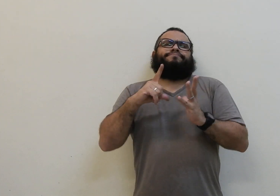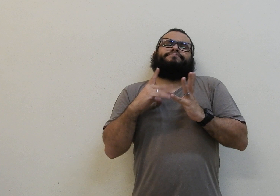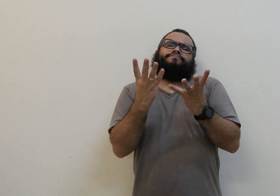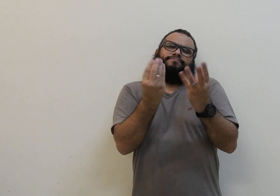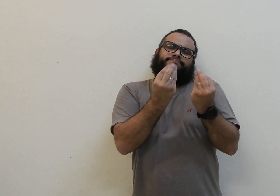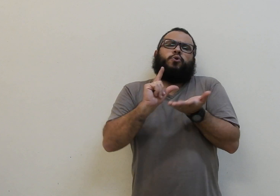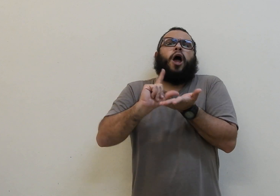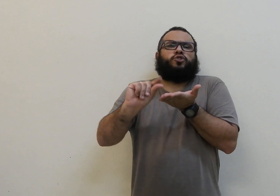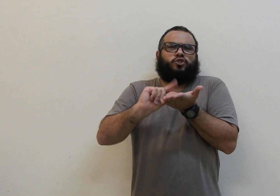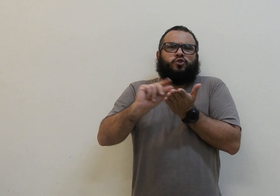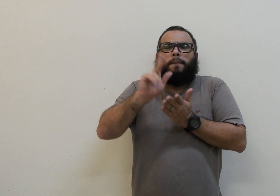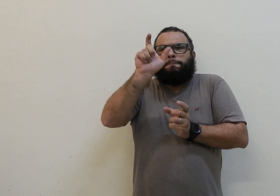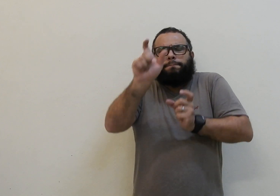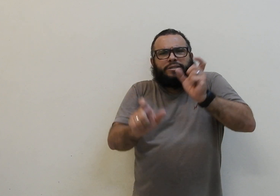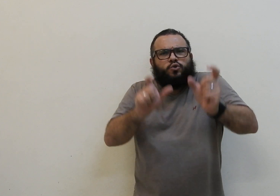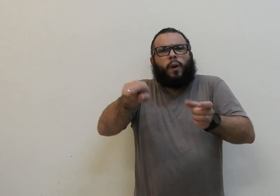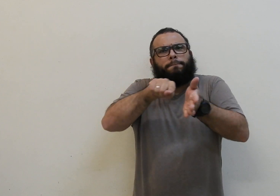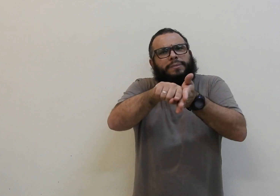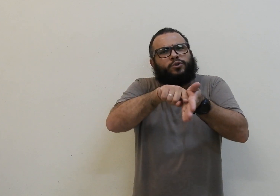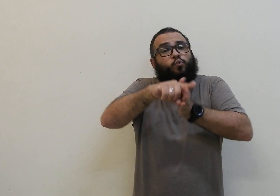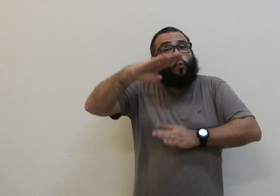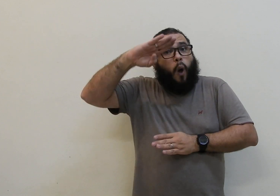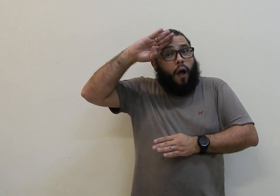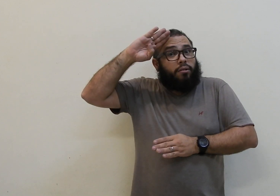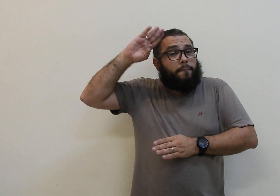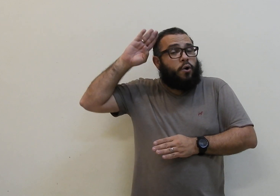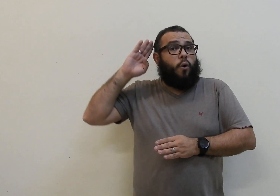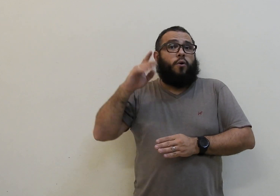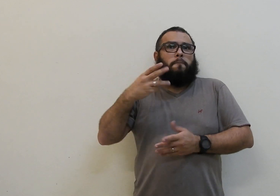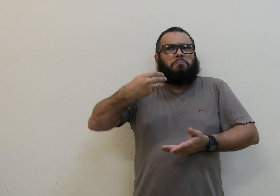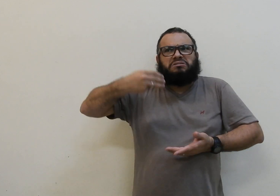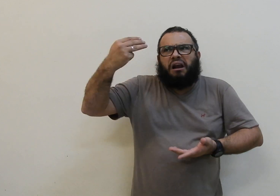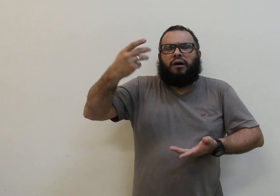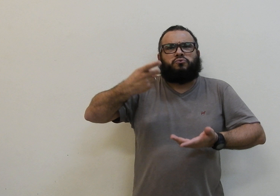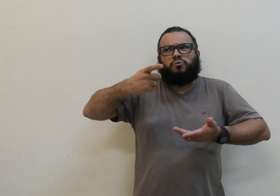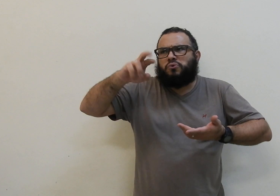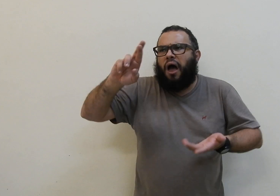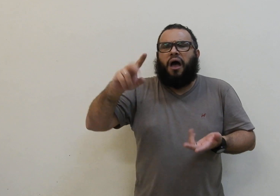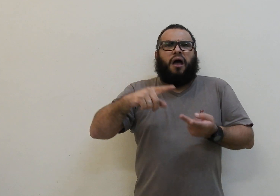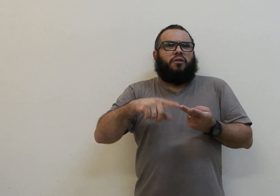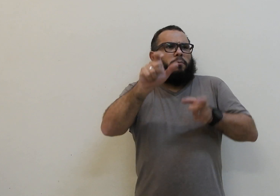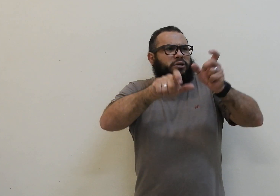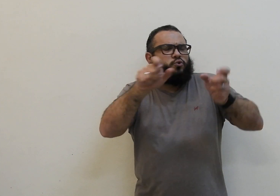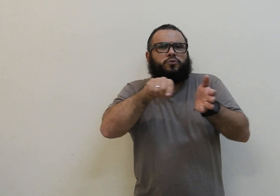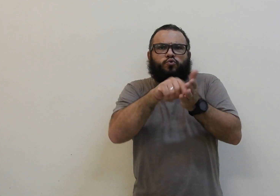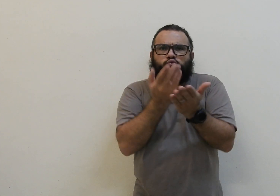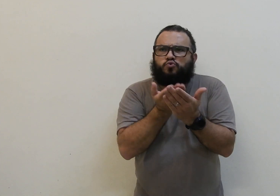espaços. O Google tem muito texto, artigo no Google Docs que vocês conseguem acessar, pesquisas de